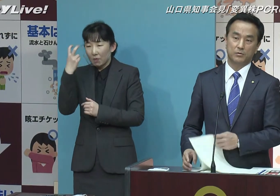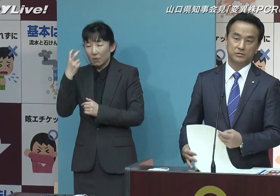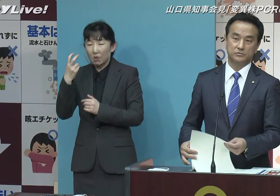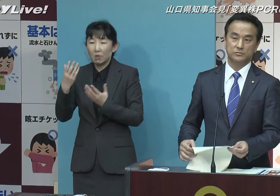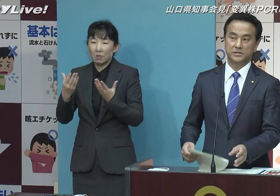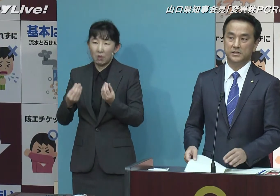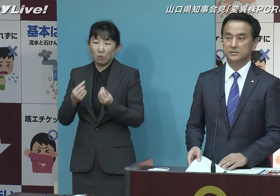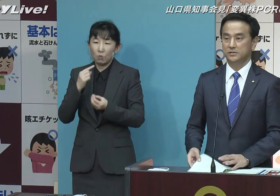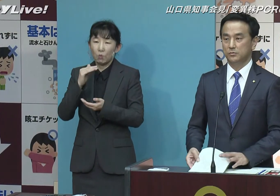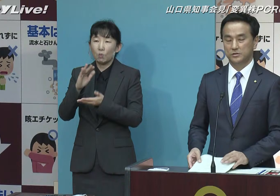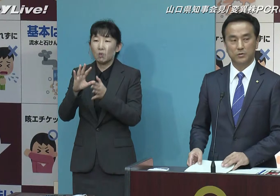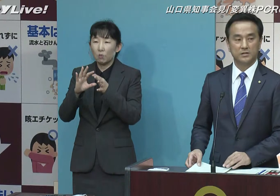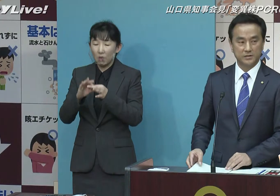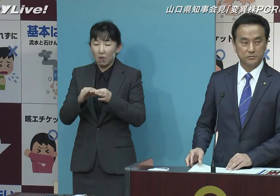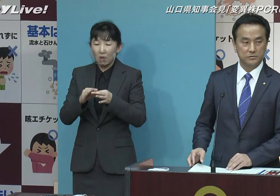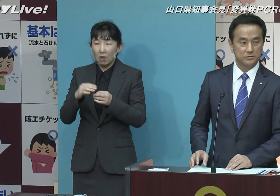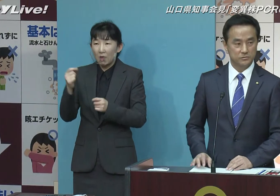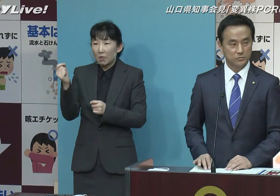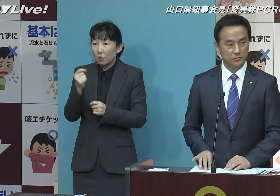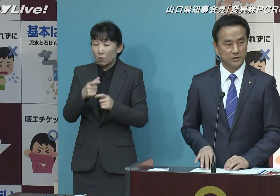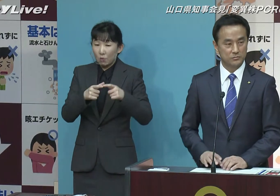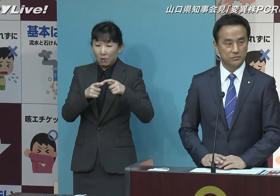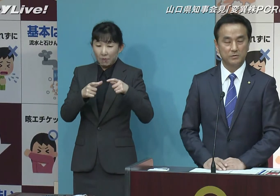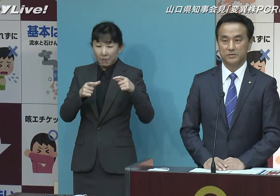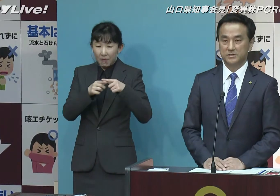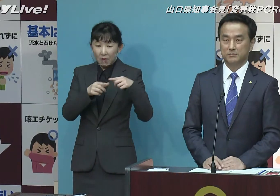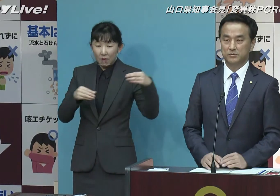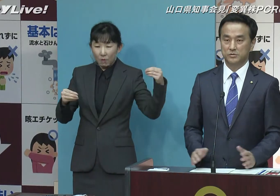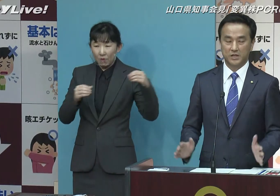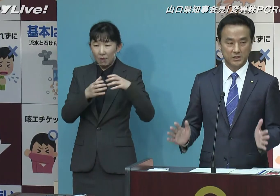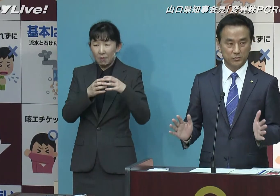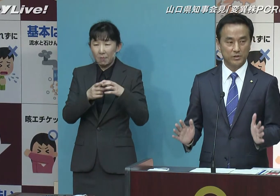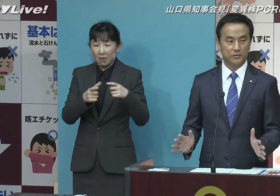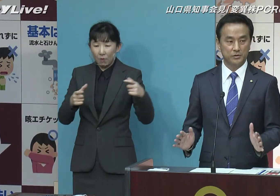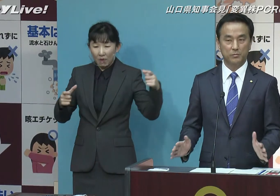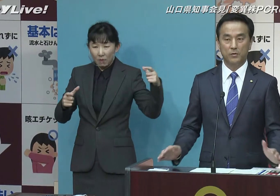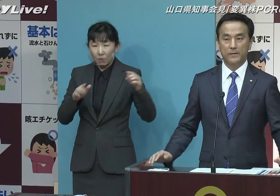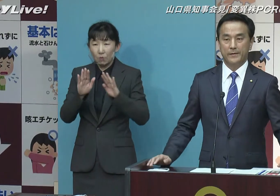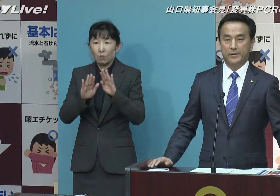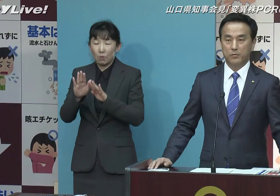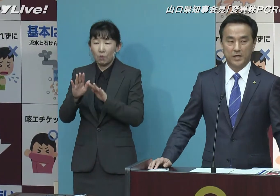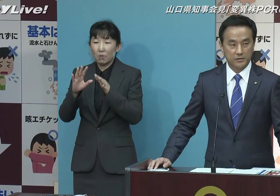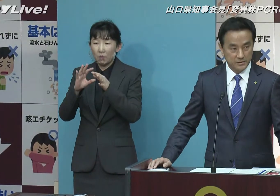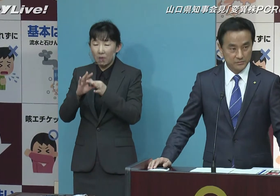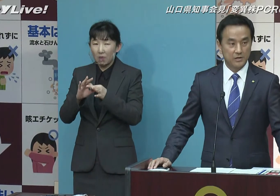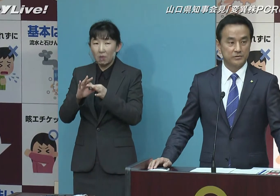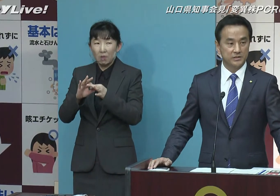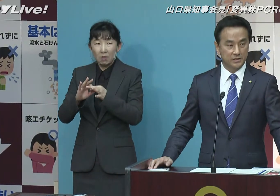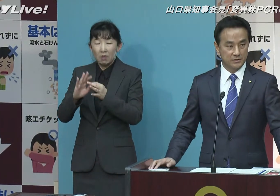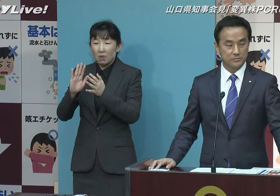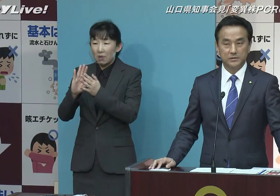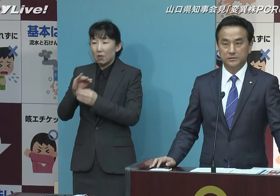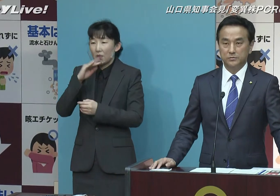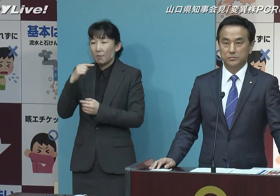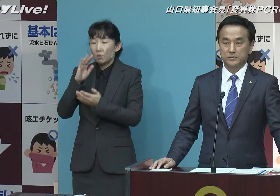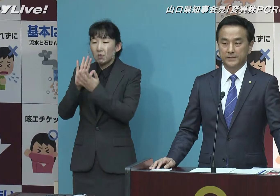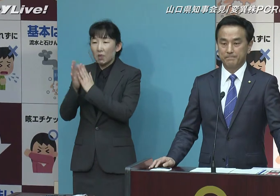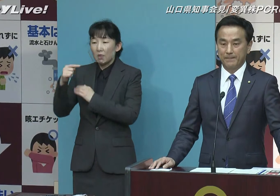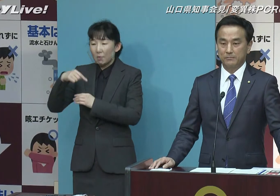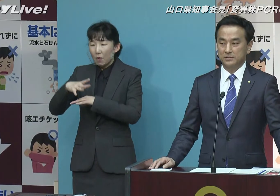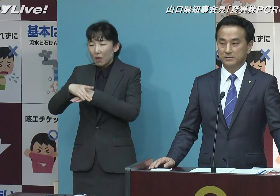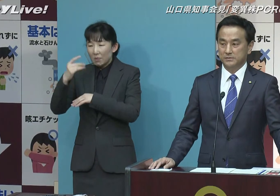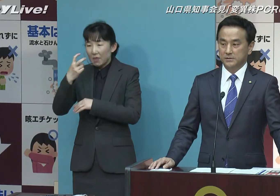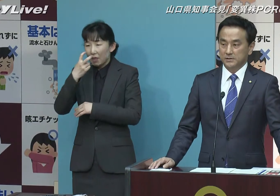ので、これ急速に全国に広がっている状況にあると思いますし、そうした中で本県においても今回初確認がされたということ